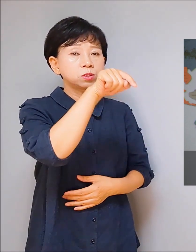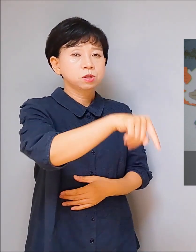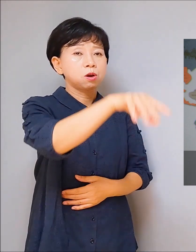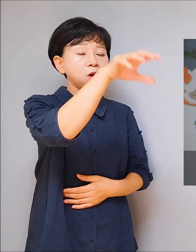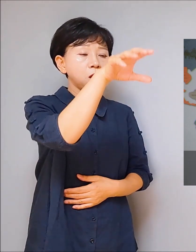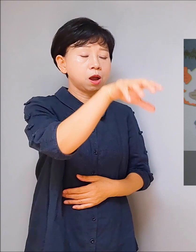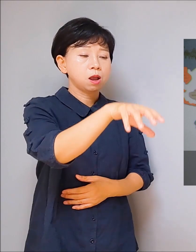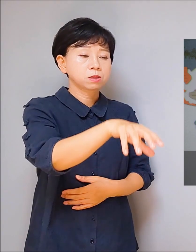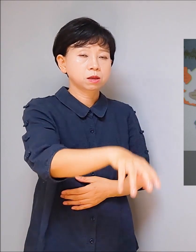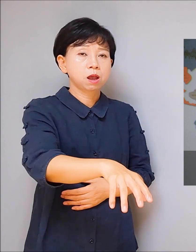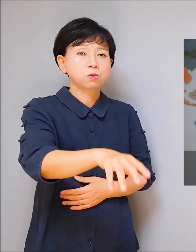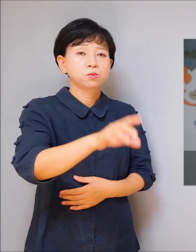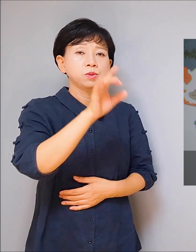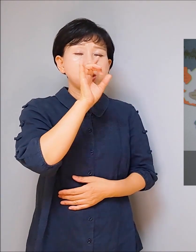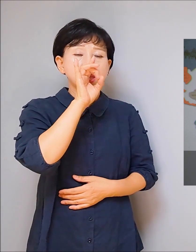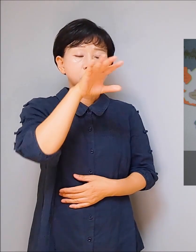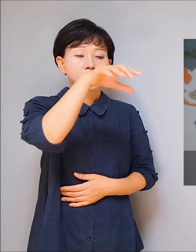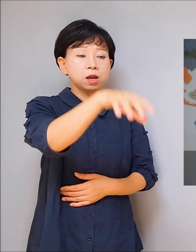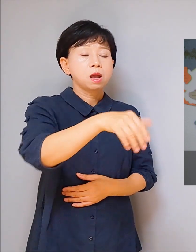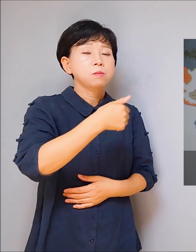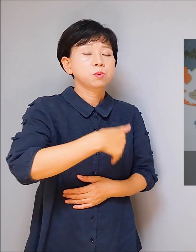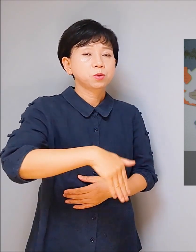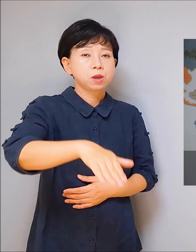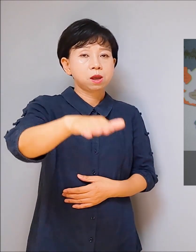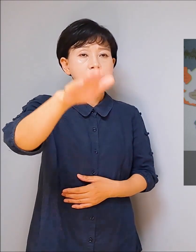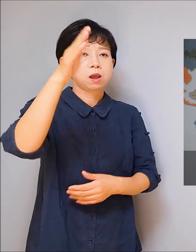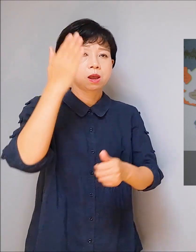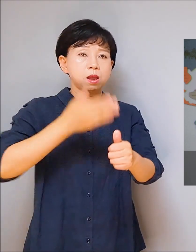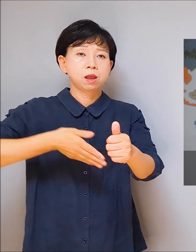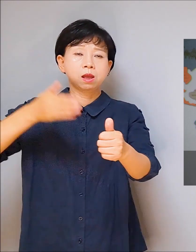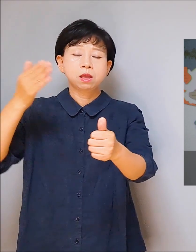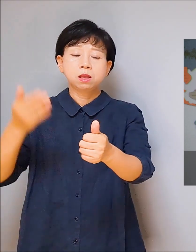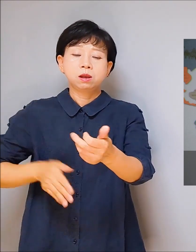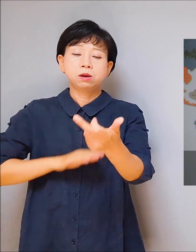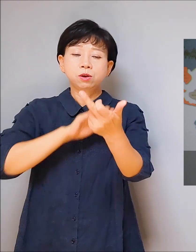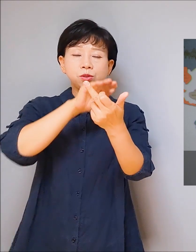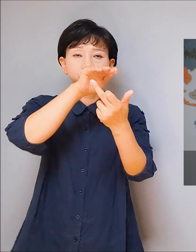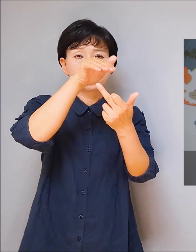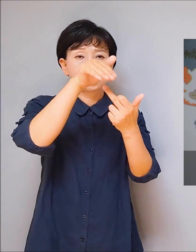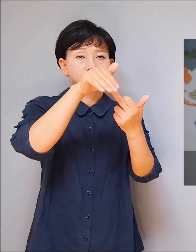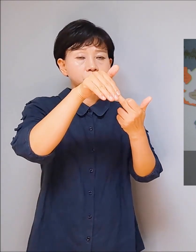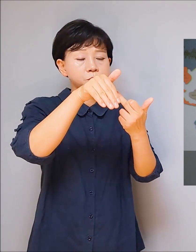데로 저 한가운데 가보라.